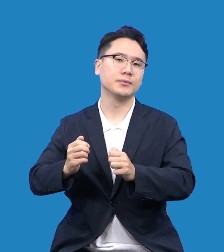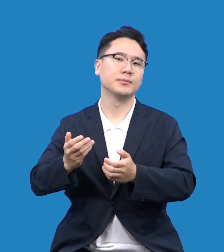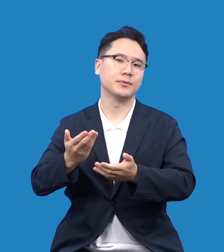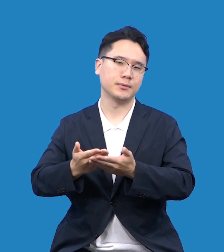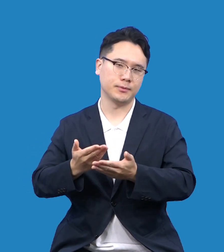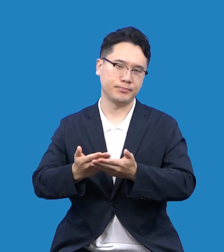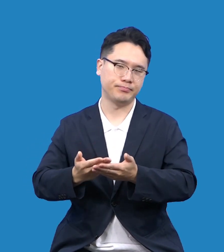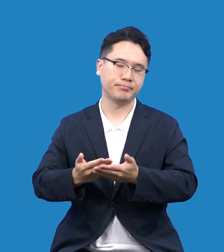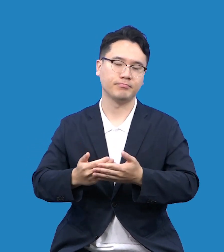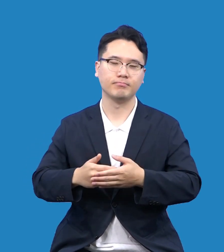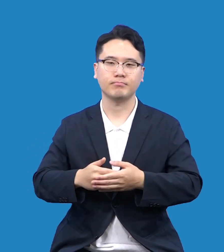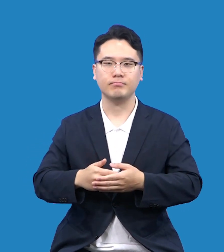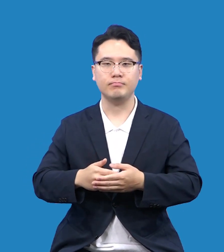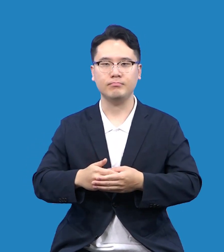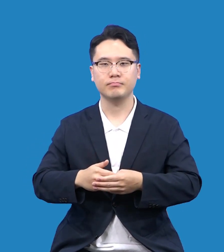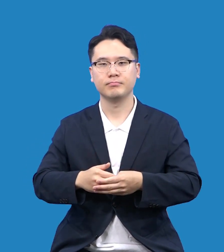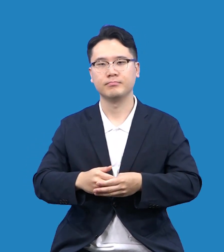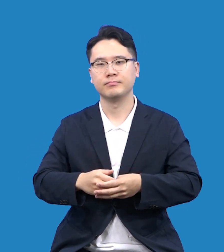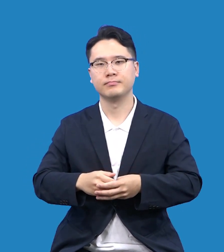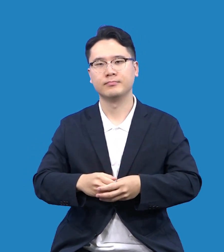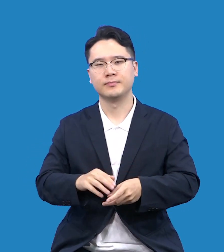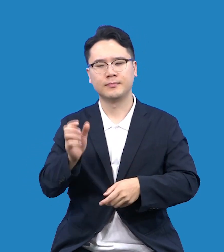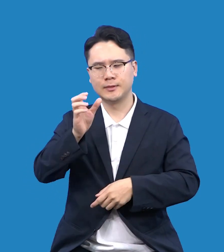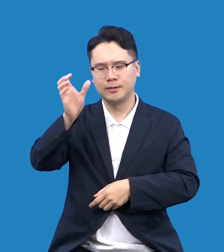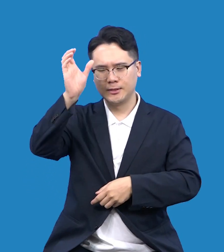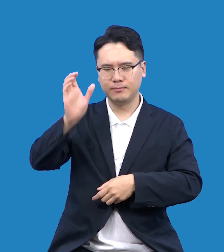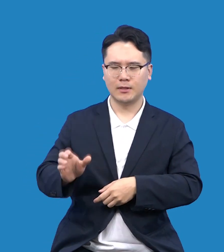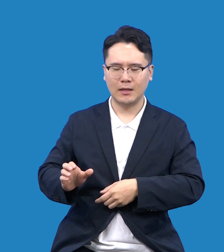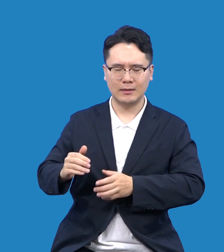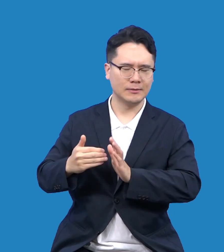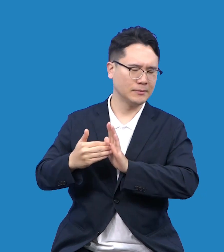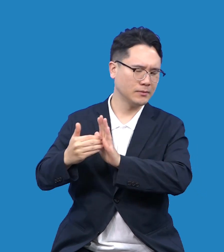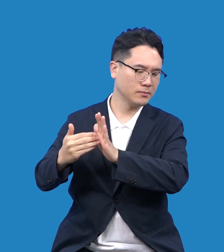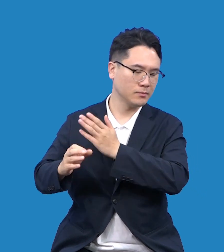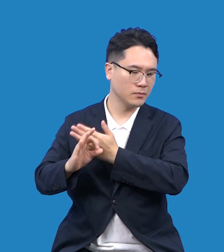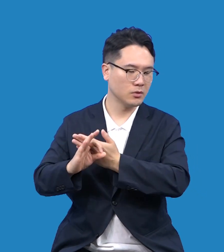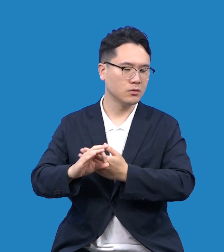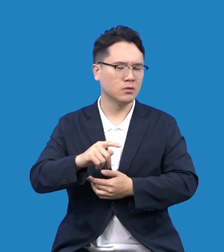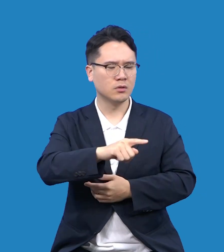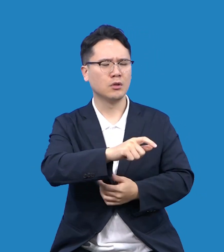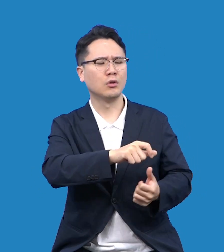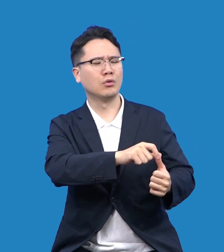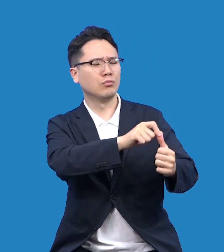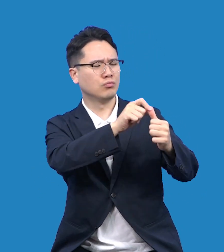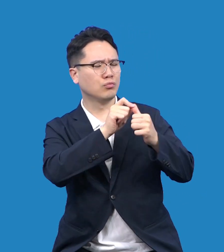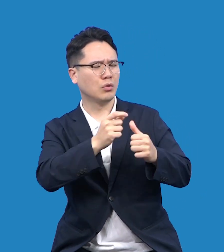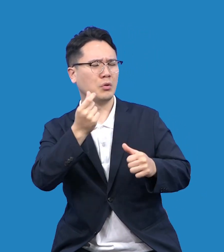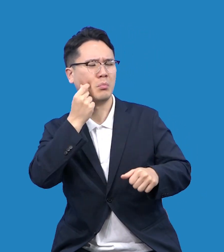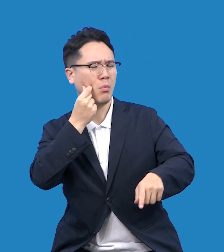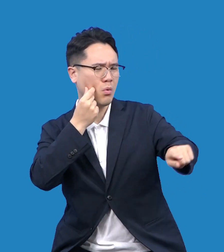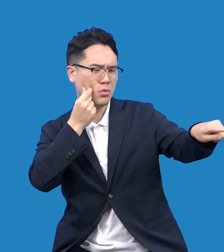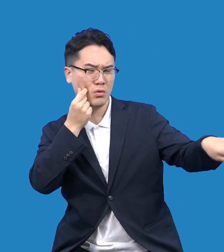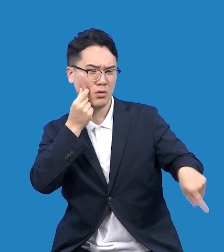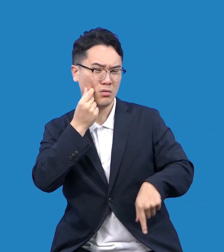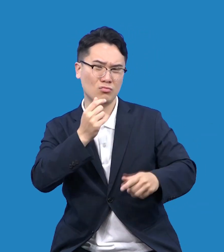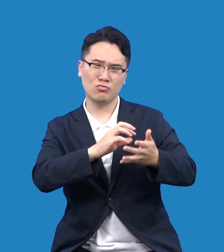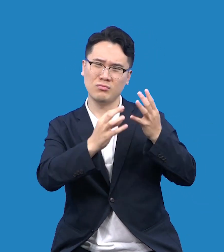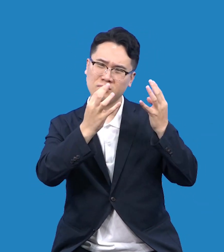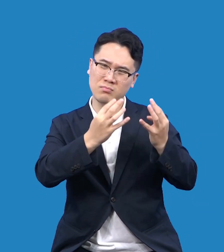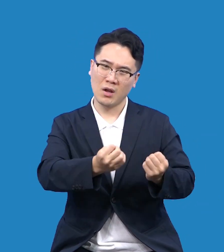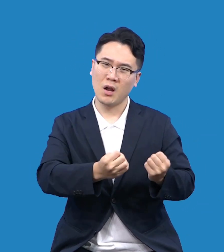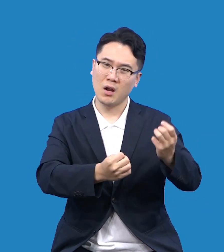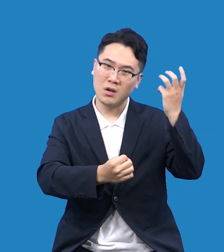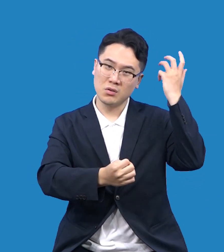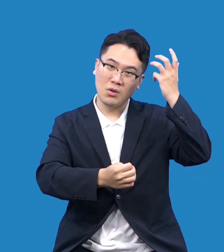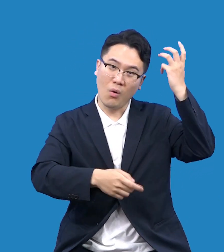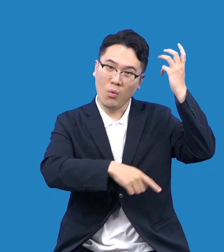거부한다면 구원받을 수 없는 수많은 인생의 구원을 위해서 우리의 죄값을 대신